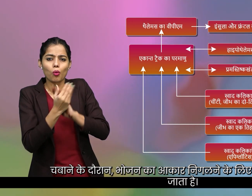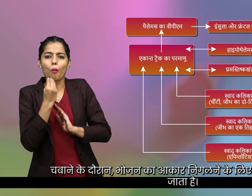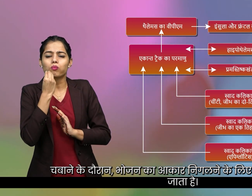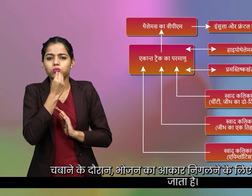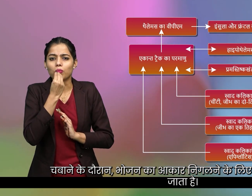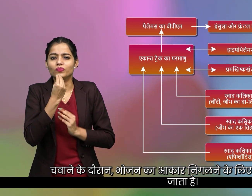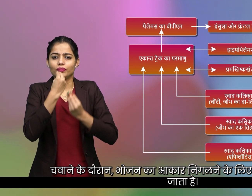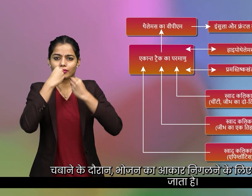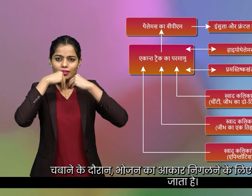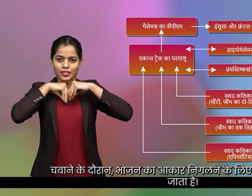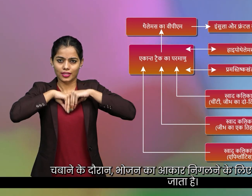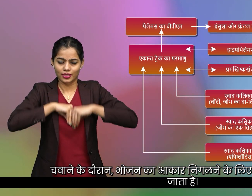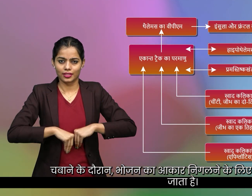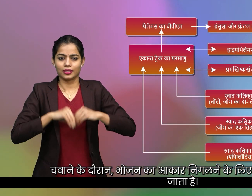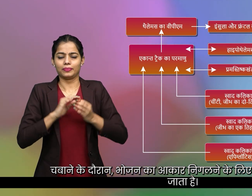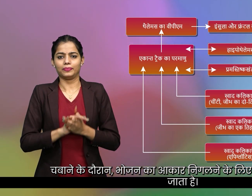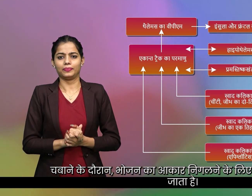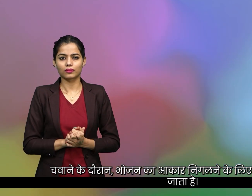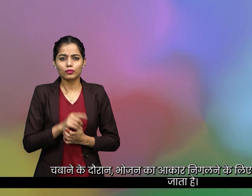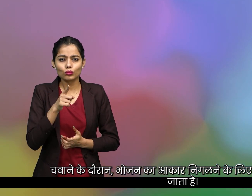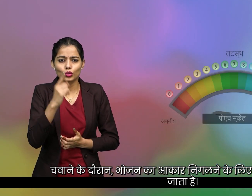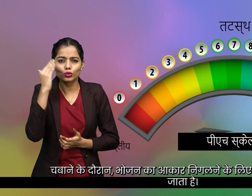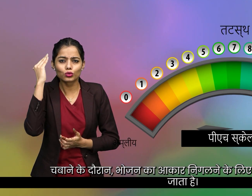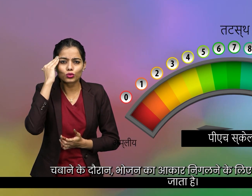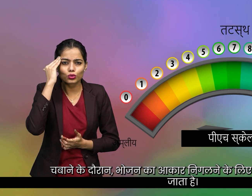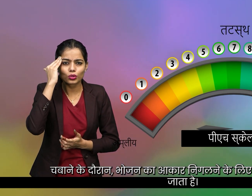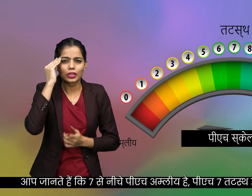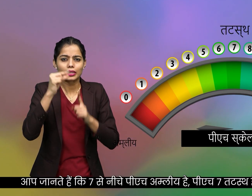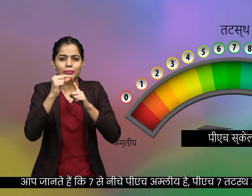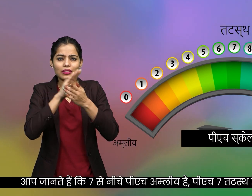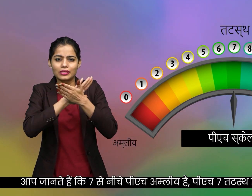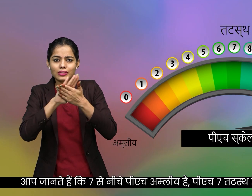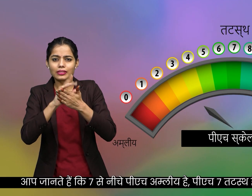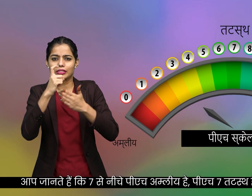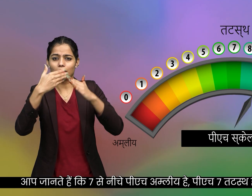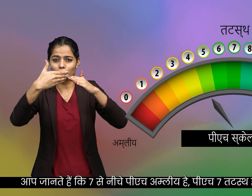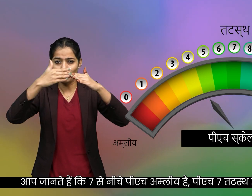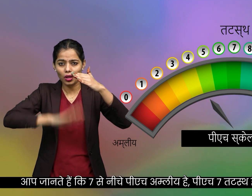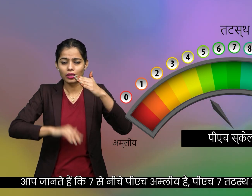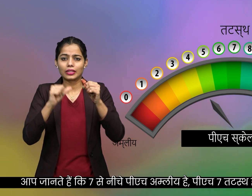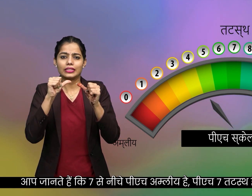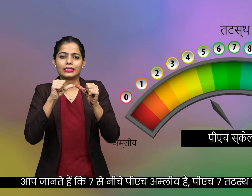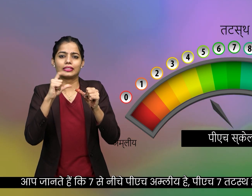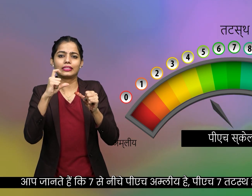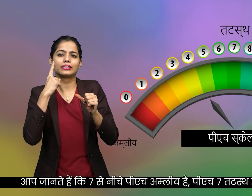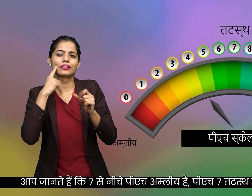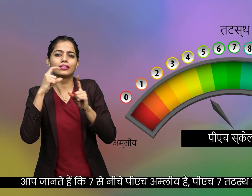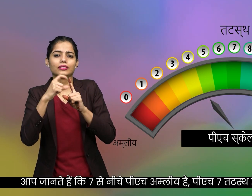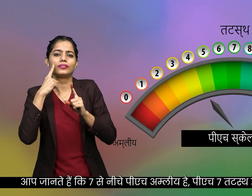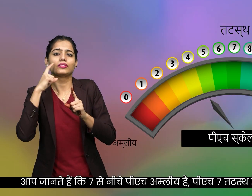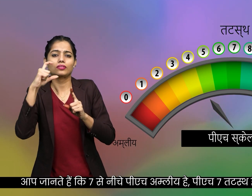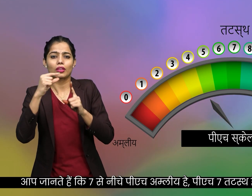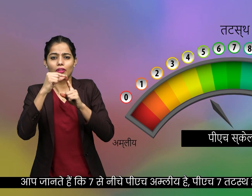भोजन का आकार निगलने के लिए सुविधाजनक हो जाता है। आप जानते हैं कि 7 से नीचे